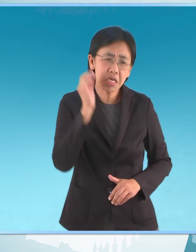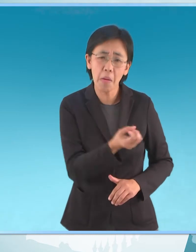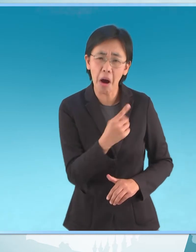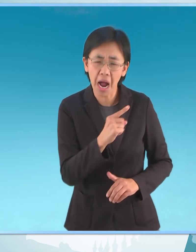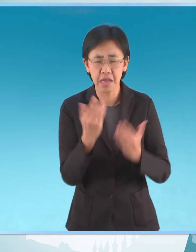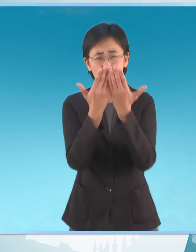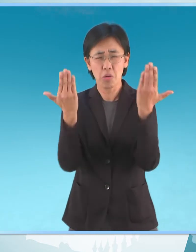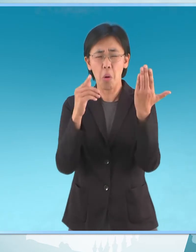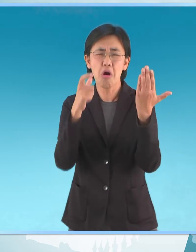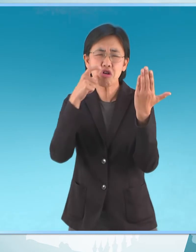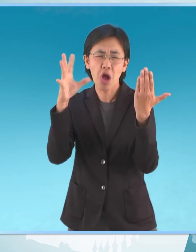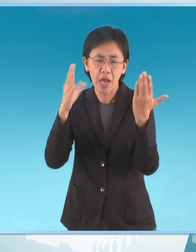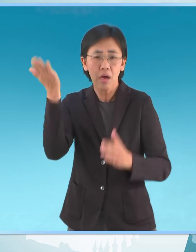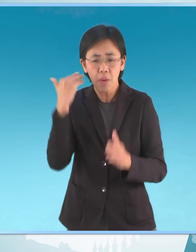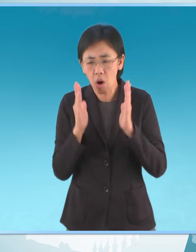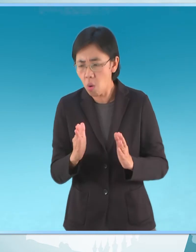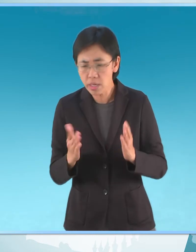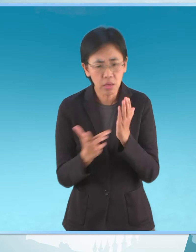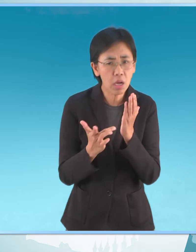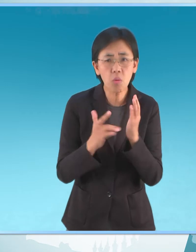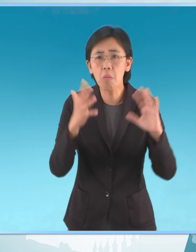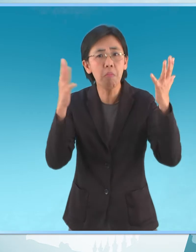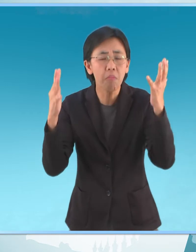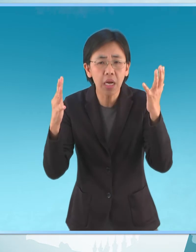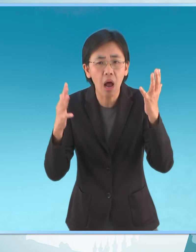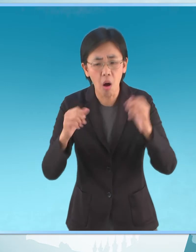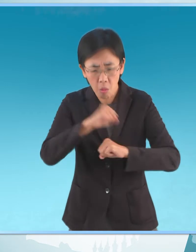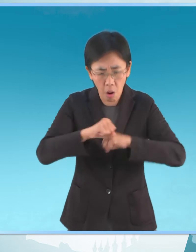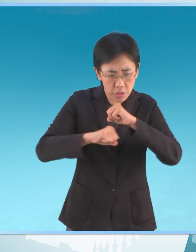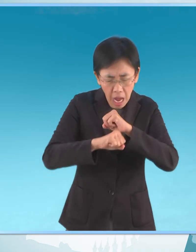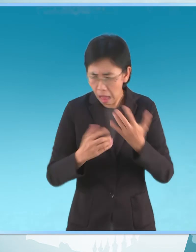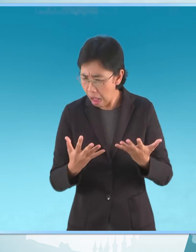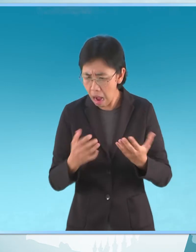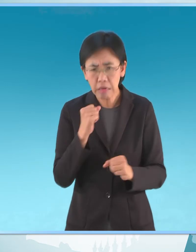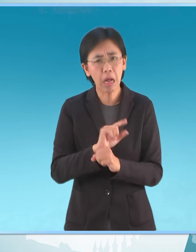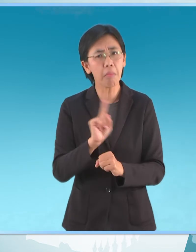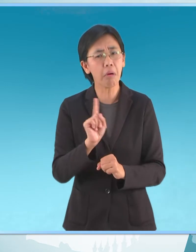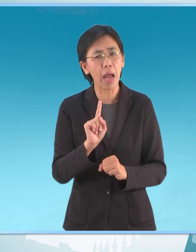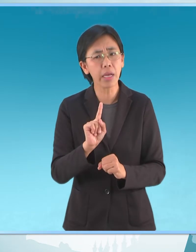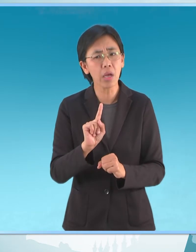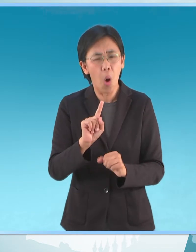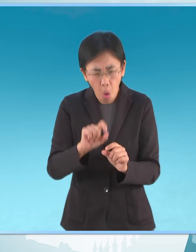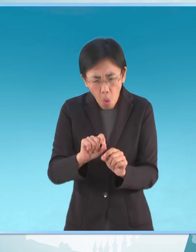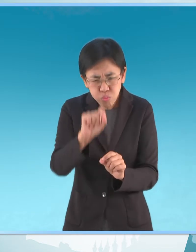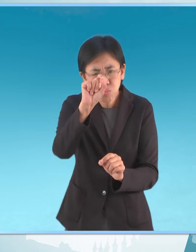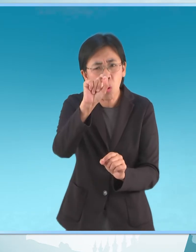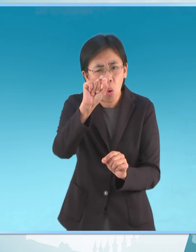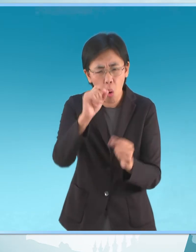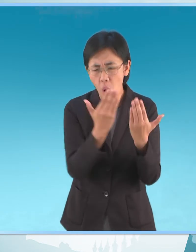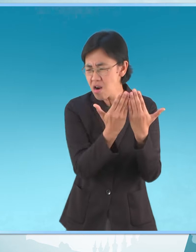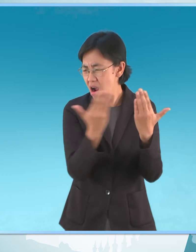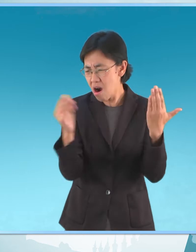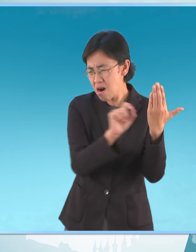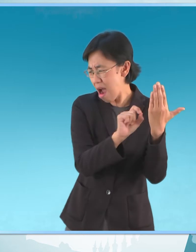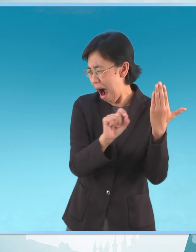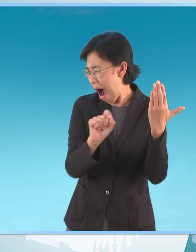าดนี้แล้วยุคนั้นเนี่ยยังเป็นยุคที่มนุษย์ไม่มีเทคโนโลยีอะไรเลยในเรื่องการก่อสร้างจะไปสร้างได้ยังไงสูงขนาดนี้และยาวขนาดนี้เพ